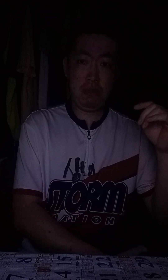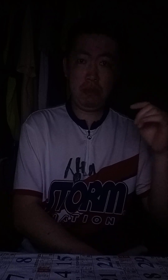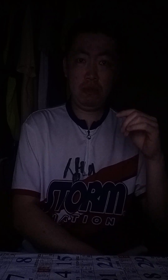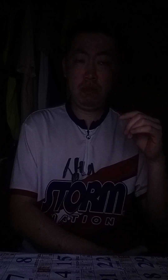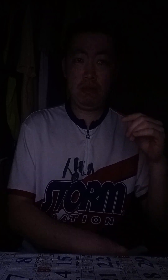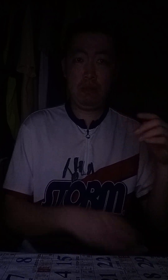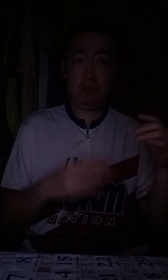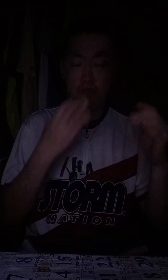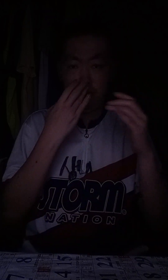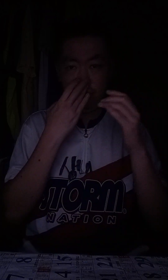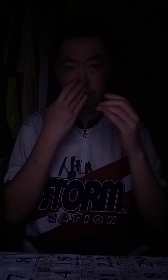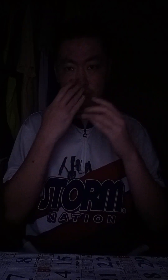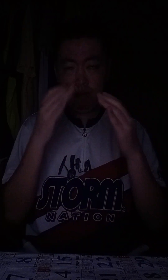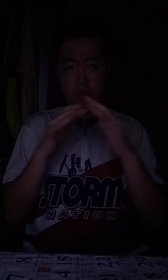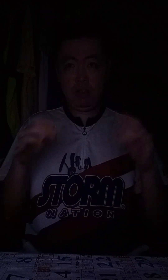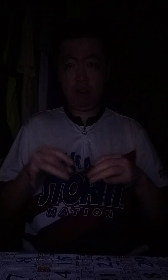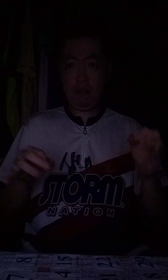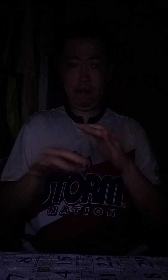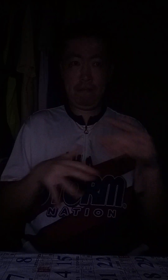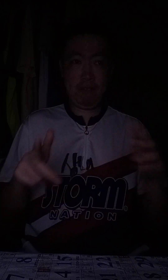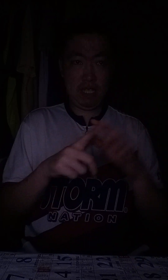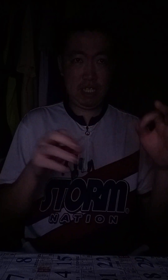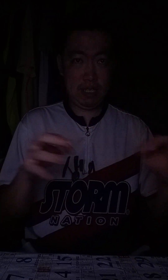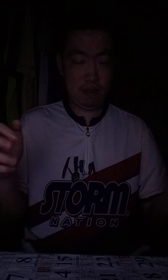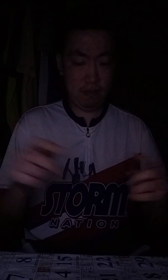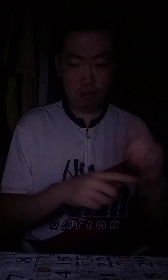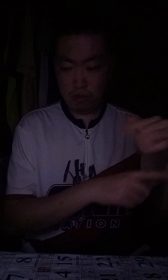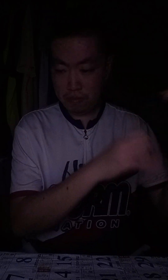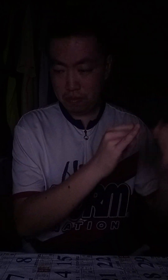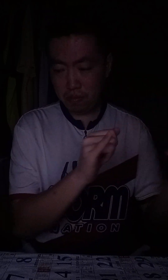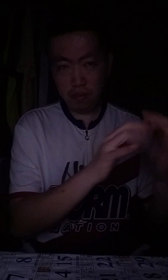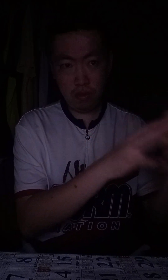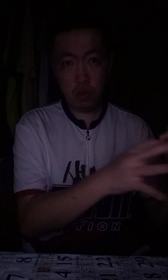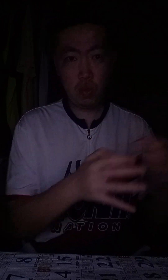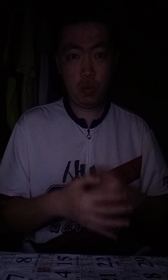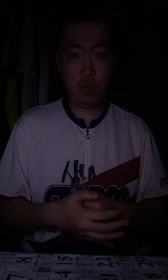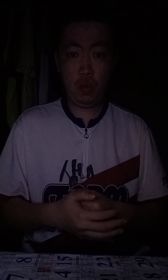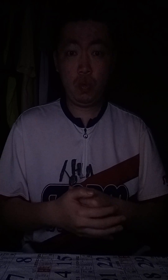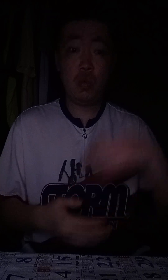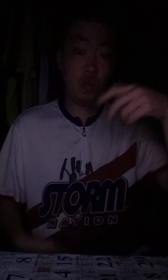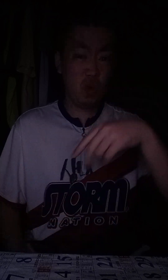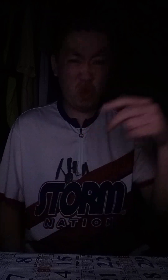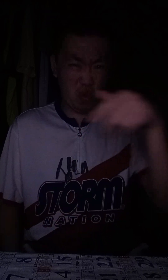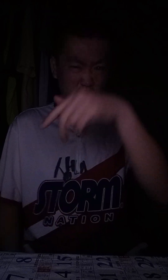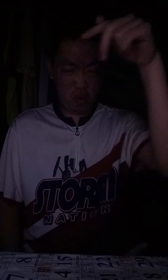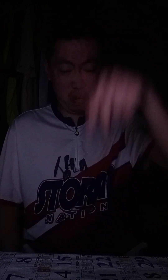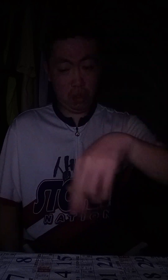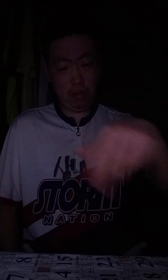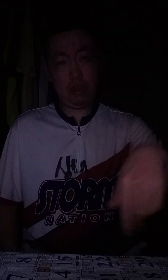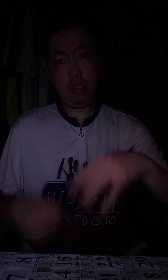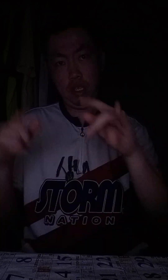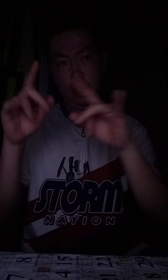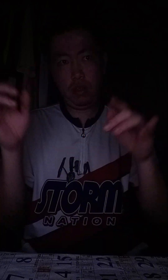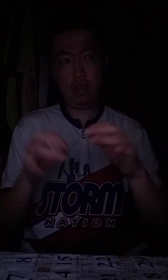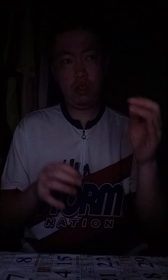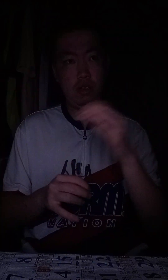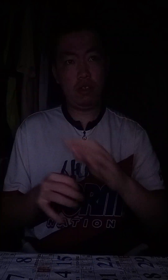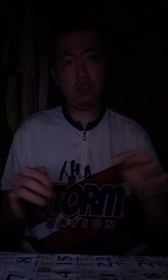마산 해운군은 사고 현장 합동 점검에 나섰습니다. 과속 방지턱과 신호기, 과속 방지